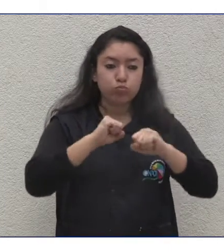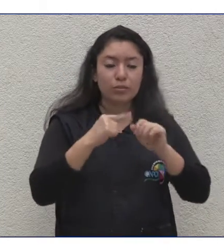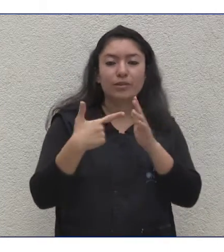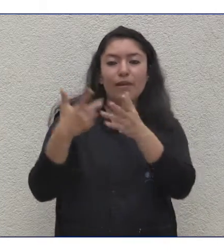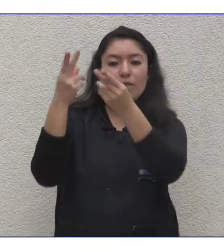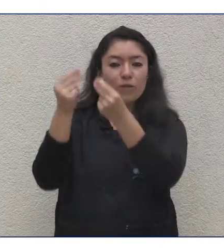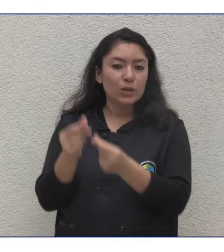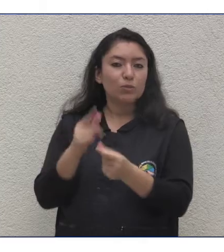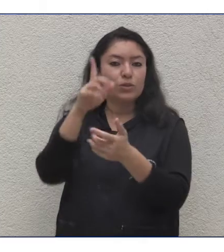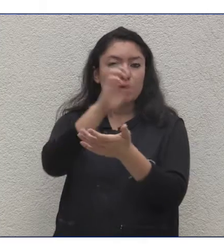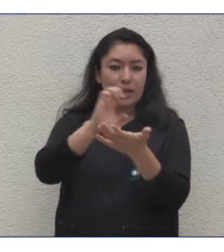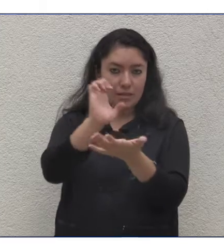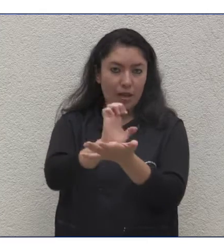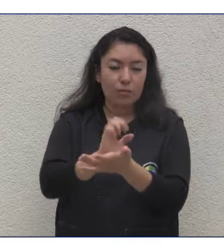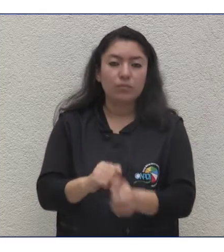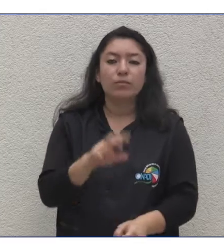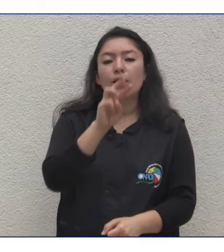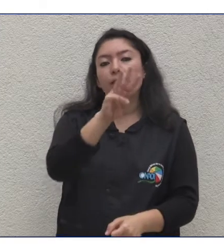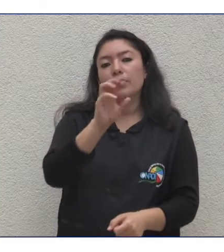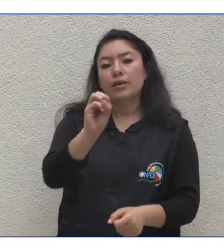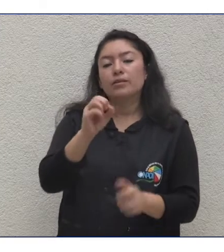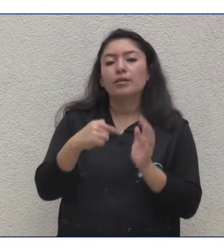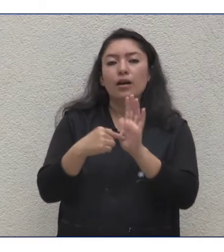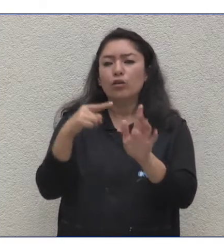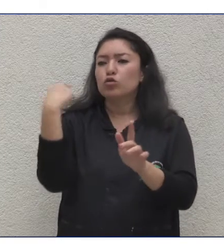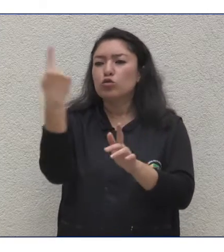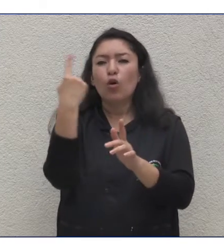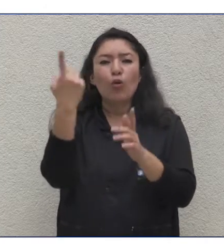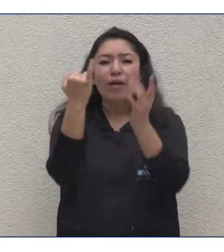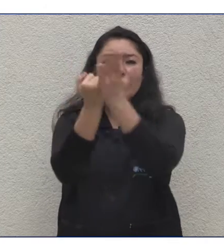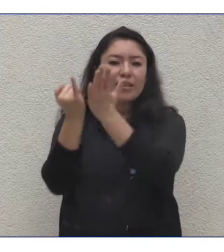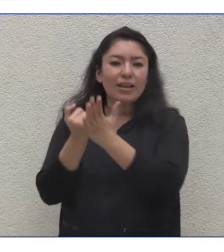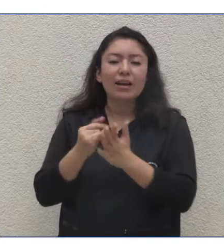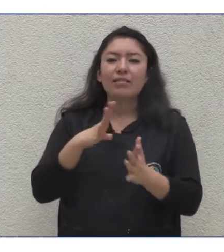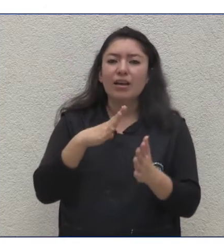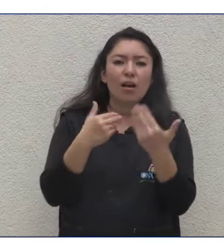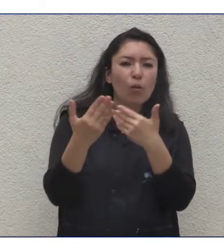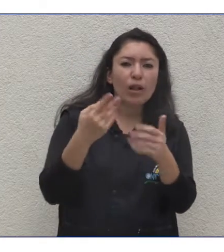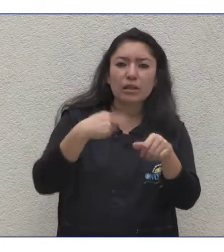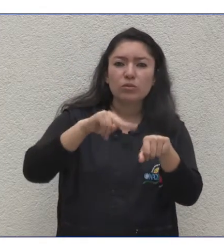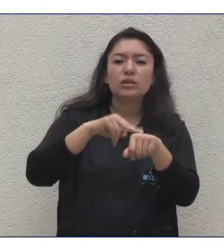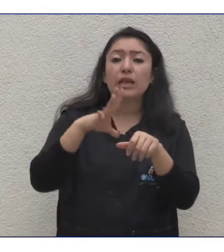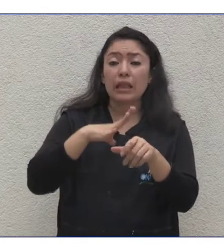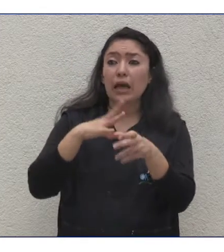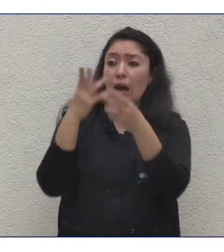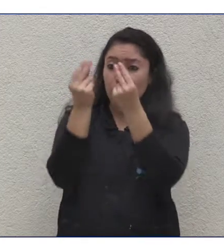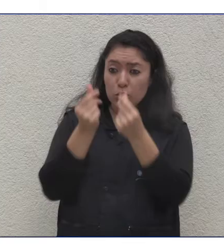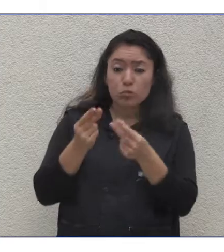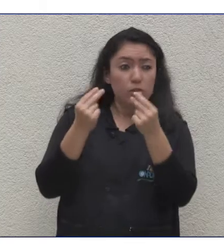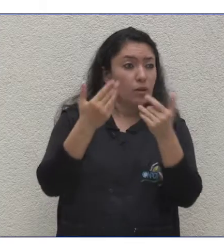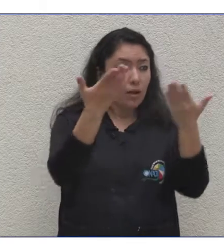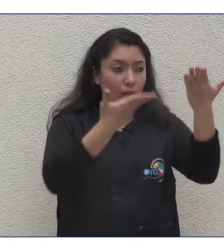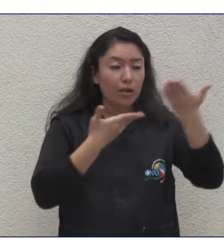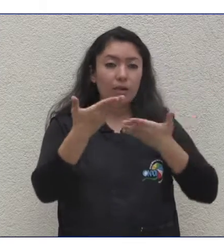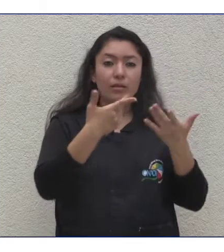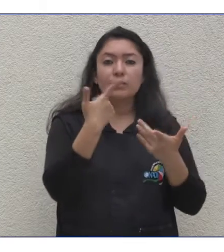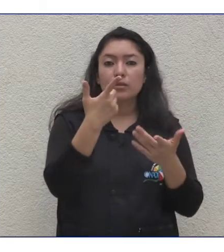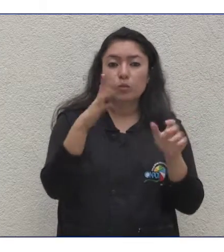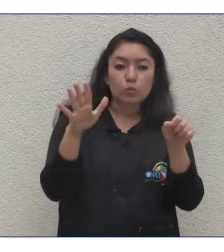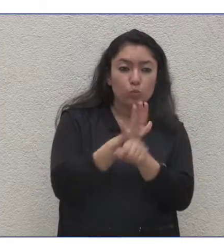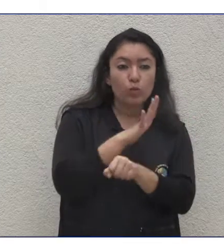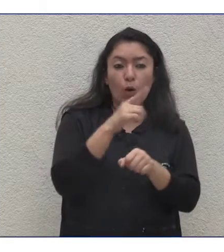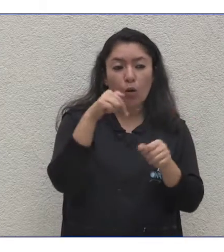ejecuten fondos públicos. 30. Todas las entidades de cualquier naturaleza que tengan como fuente de ingresos, ya sea